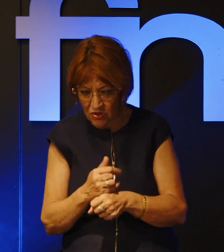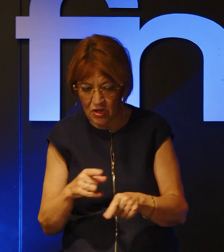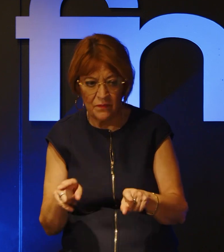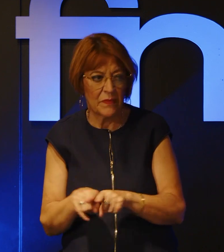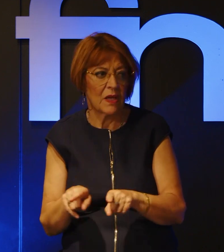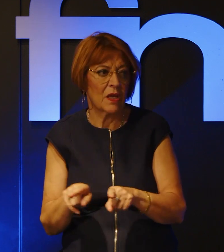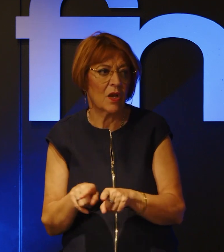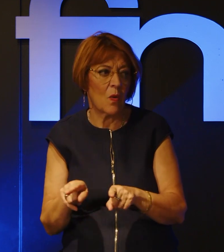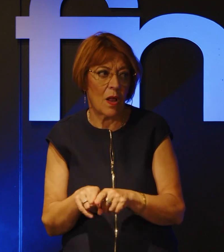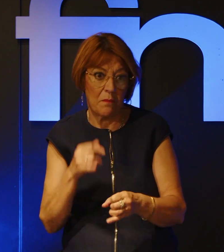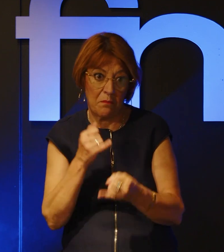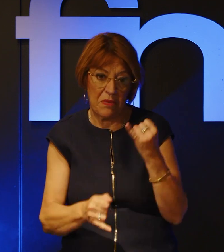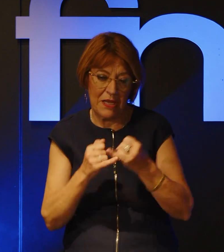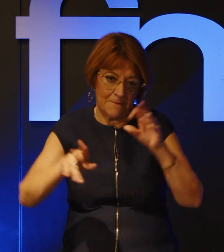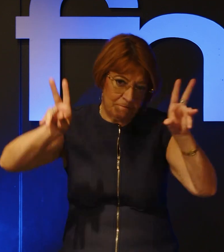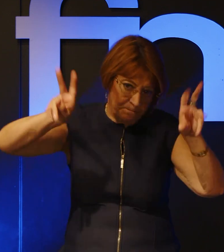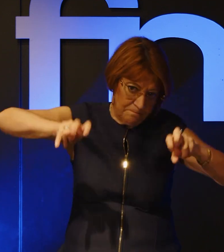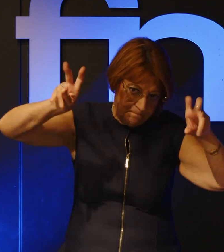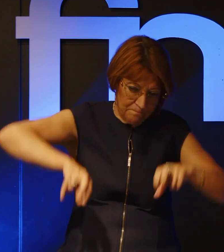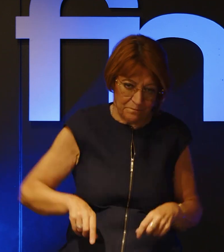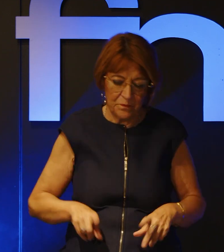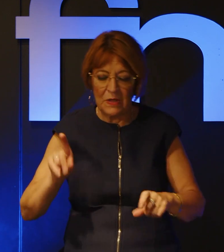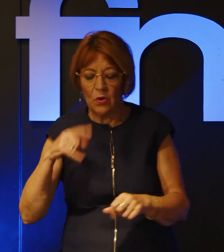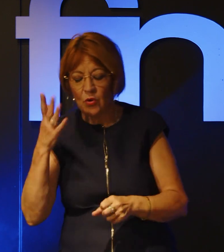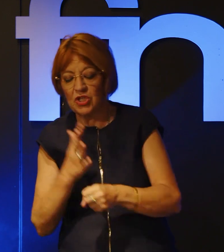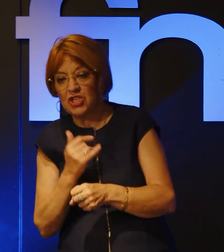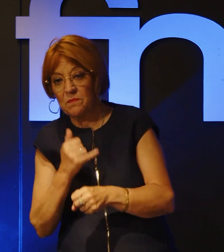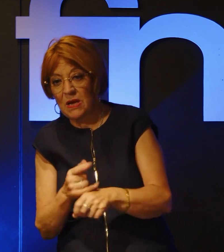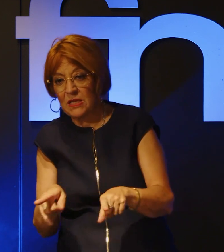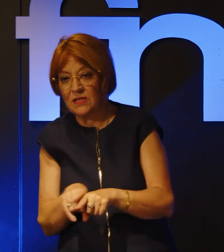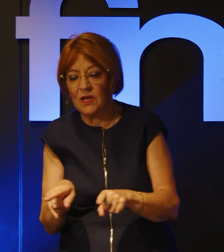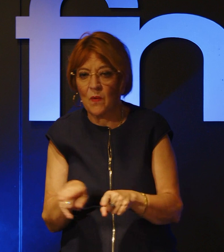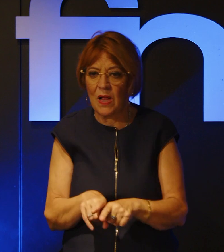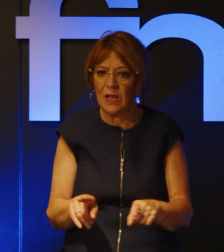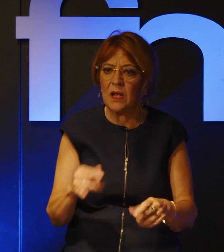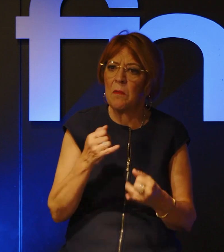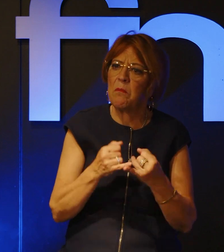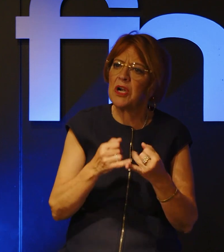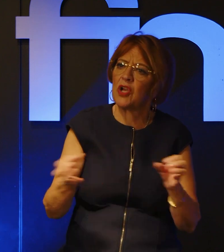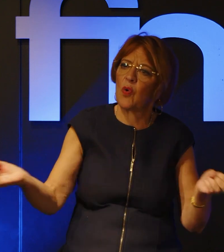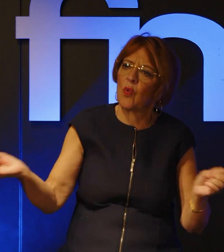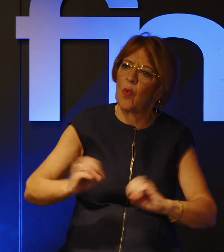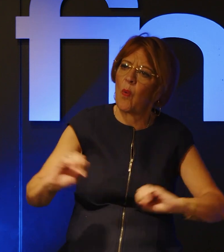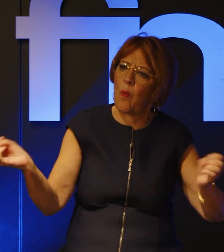como perigosos e outros espos sejam tidos como não